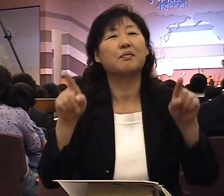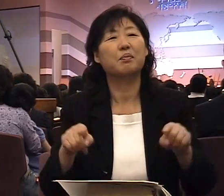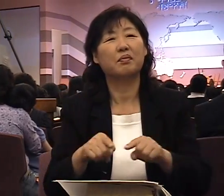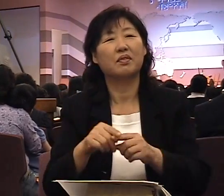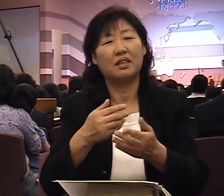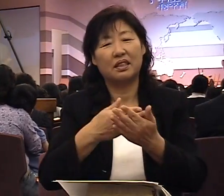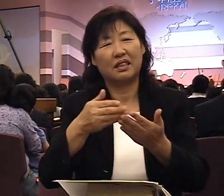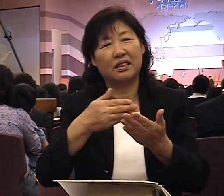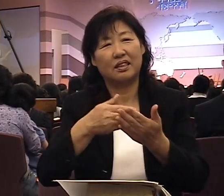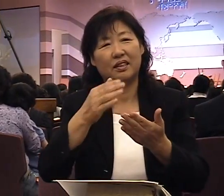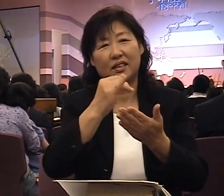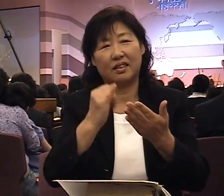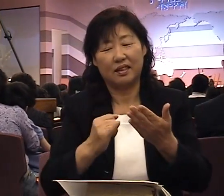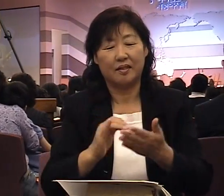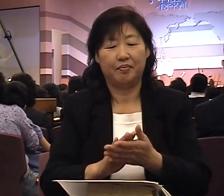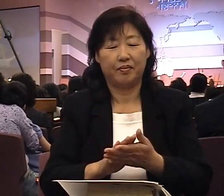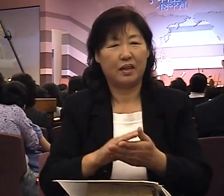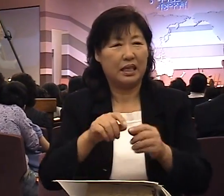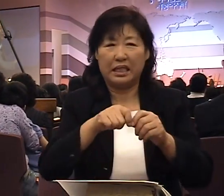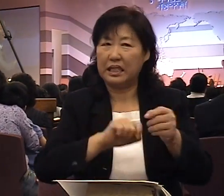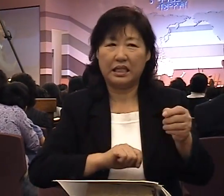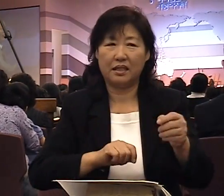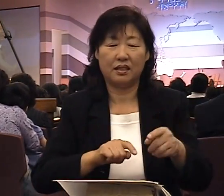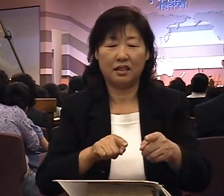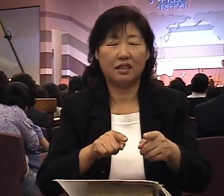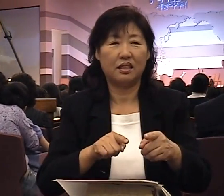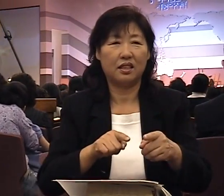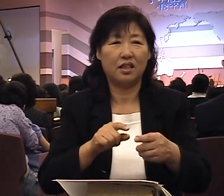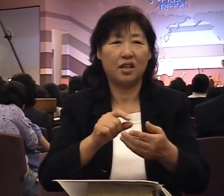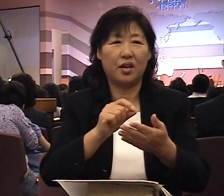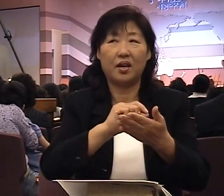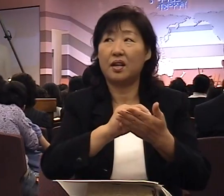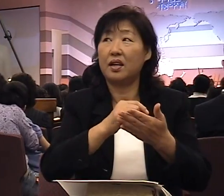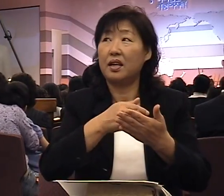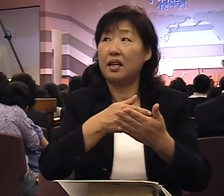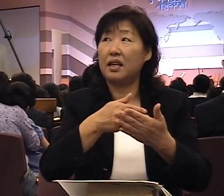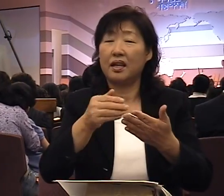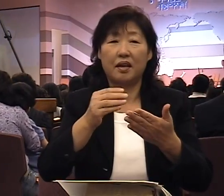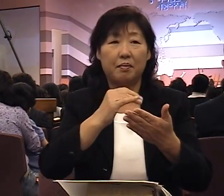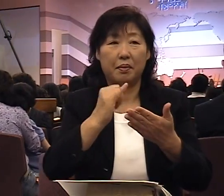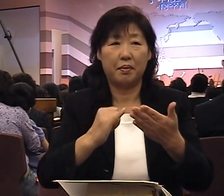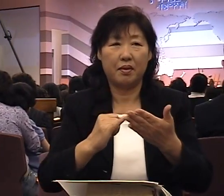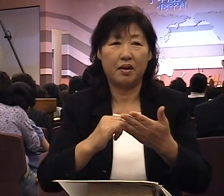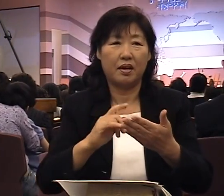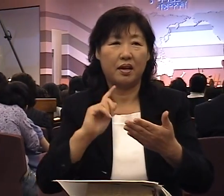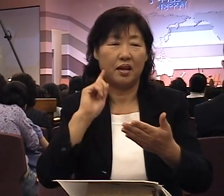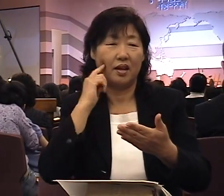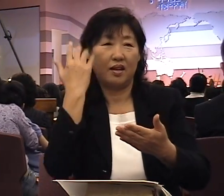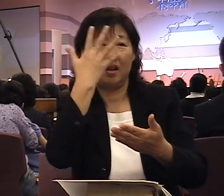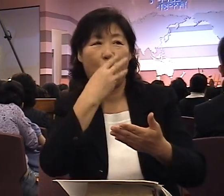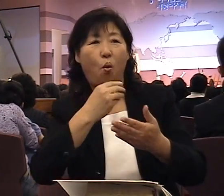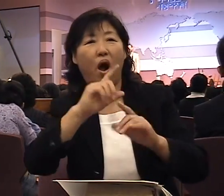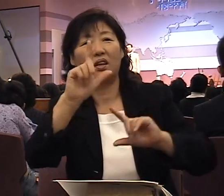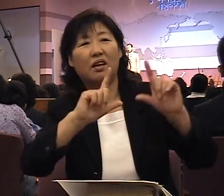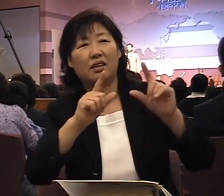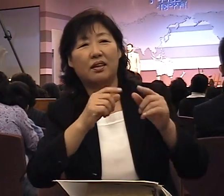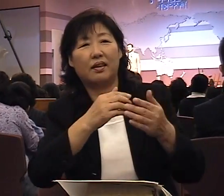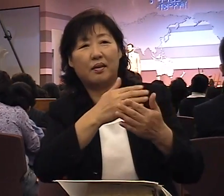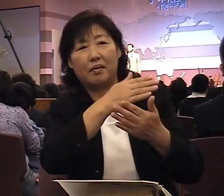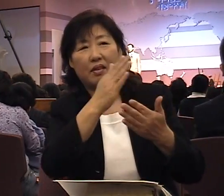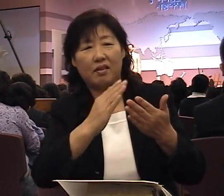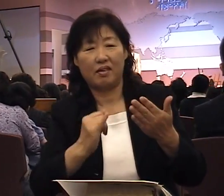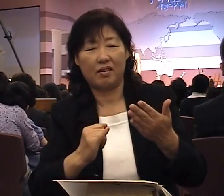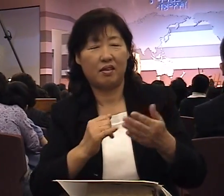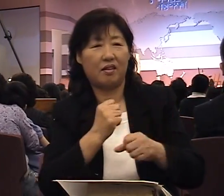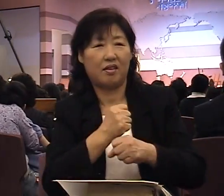하고 찢어버리는 게 아니라 그린 것을 가지고 그 위에다 아름다운 환경을 쫙 깔아주면서 너가 그린 그림이 이렇게